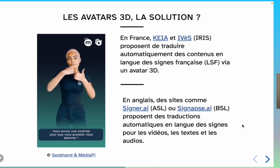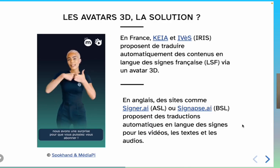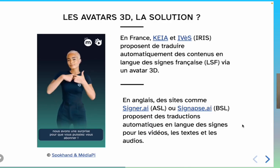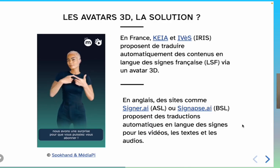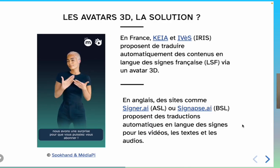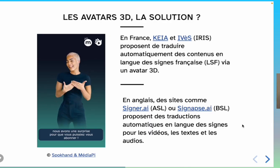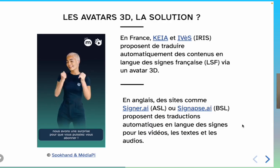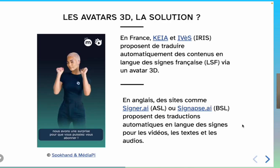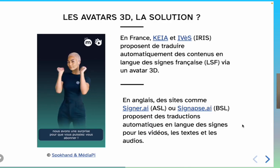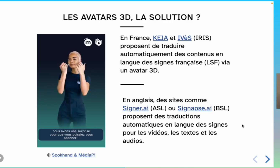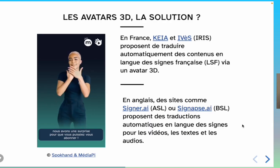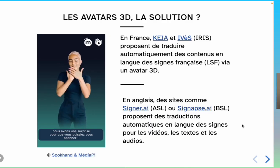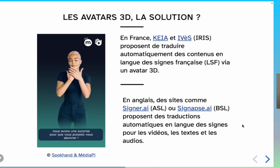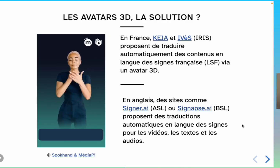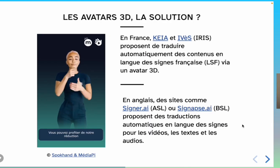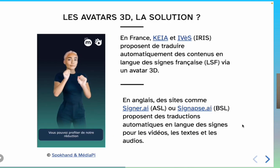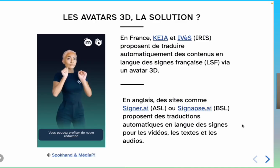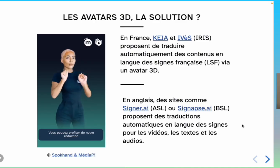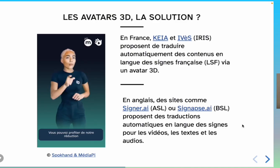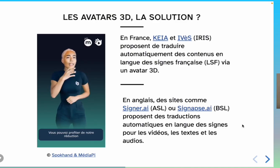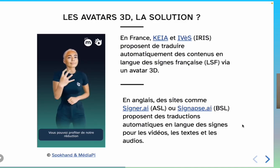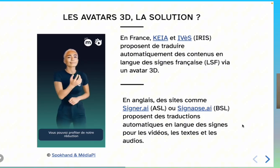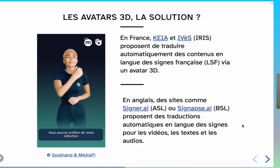vidéos, les textes et les audios.